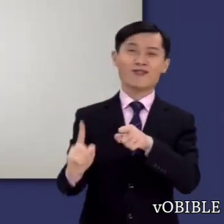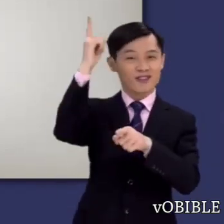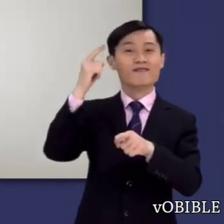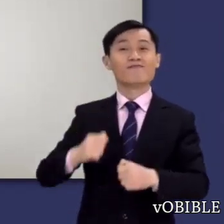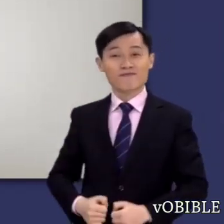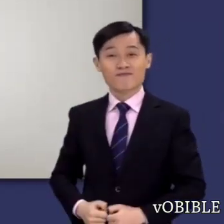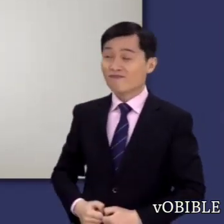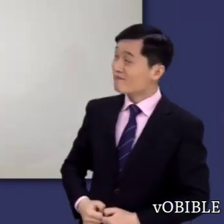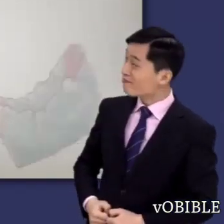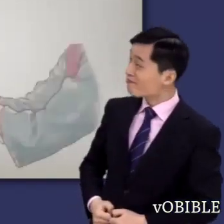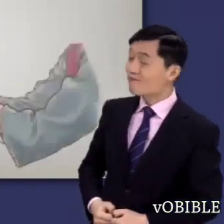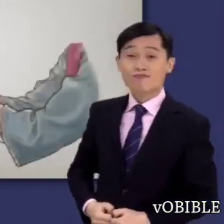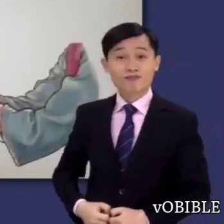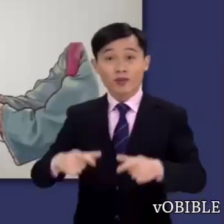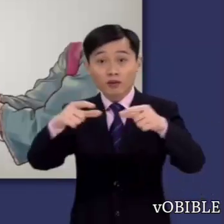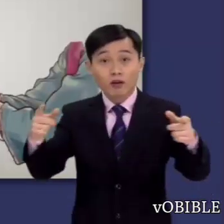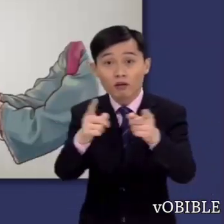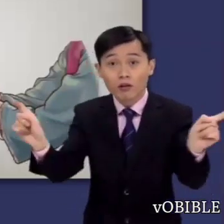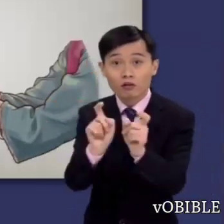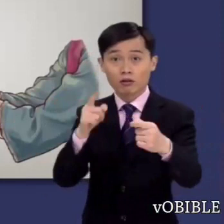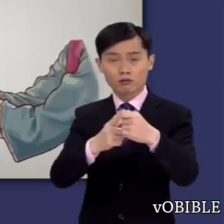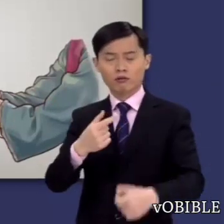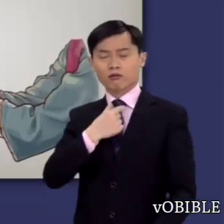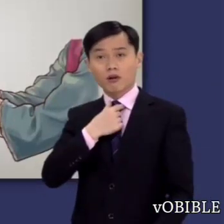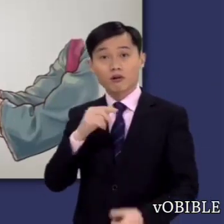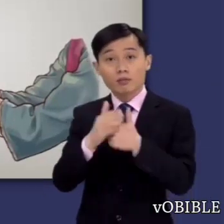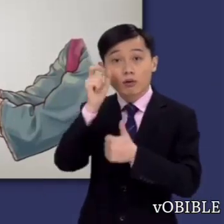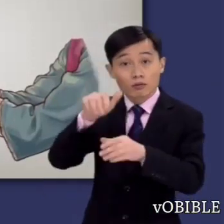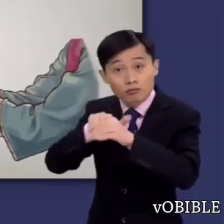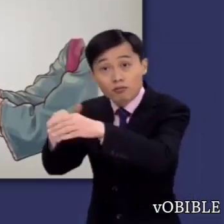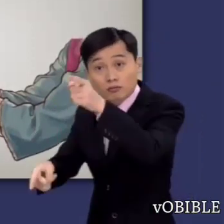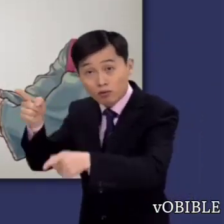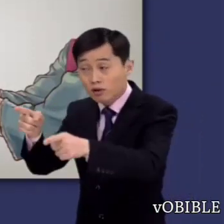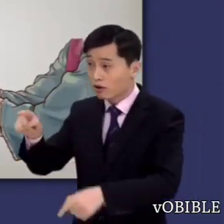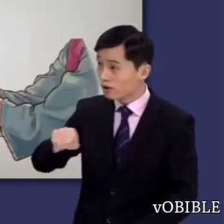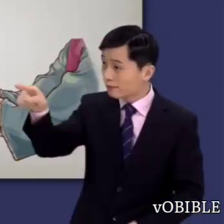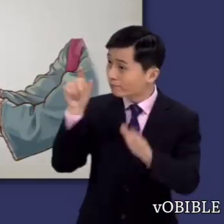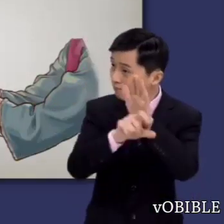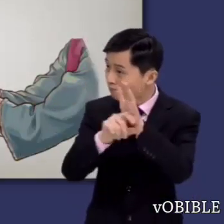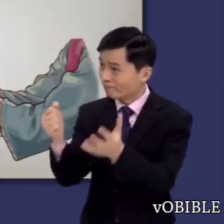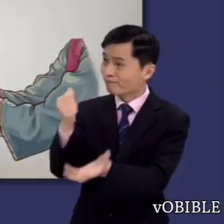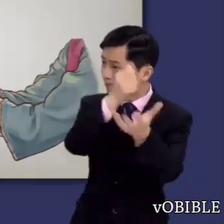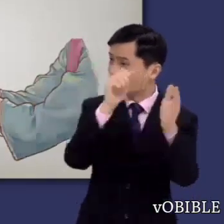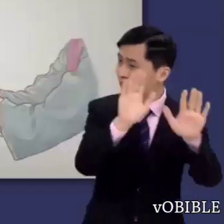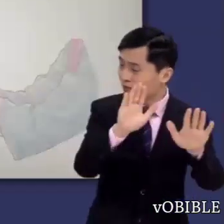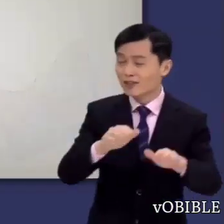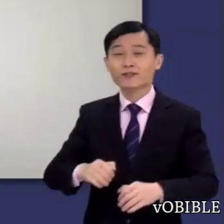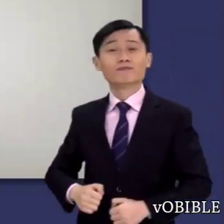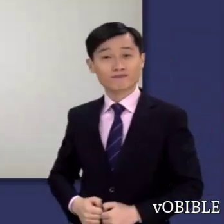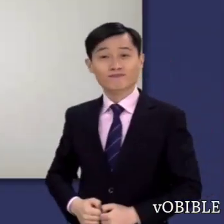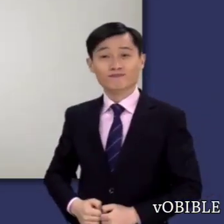了。第十六章，保罗说明该怎样收集捐款，救济在耶路撒冷的穷困基督徒。